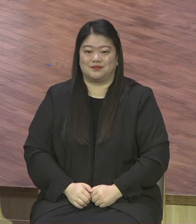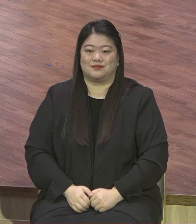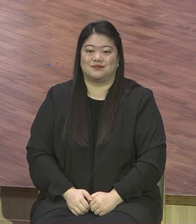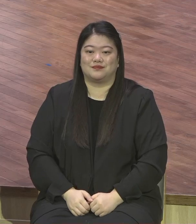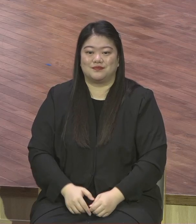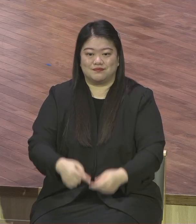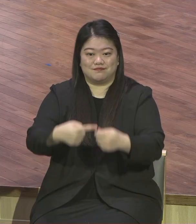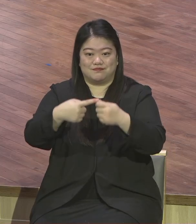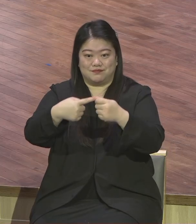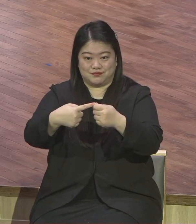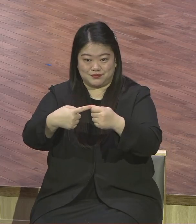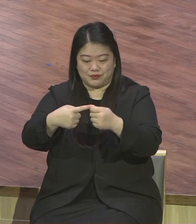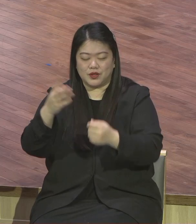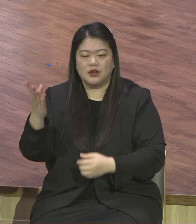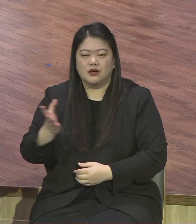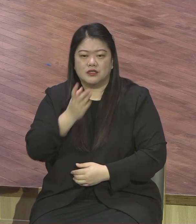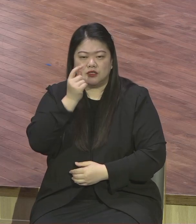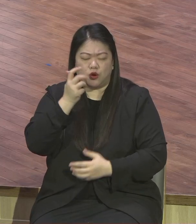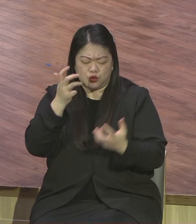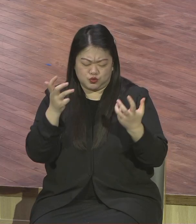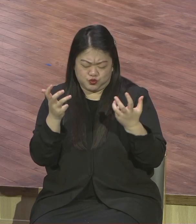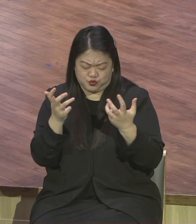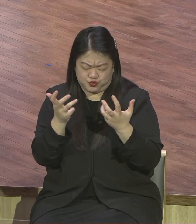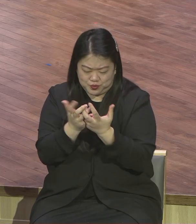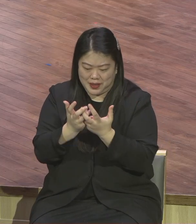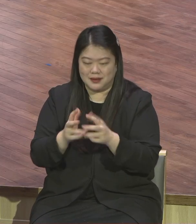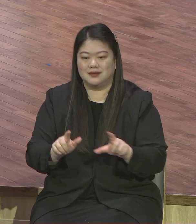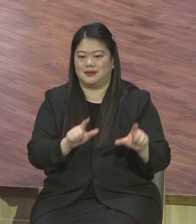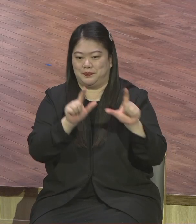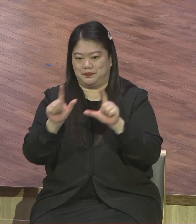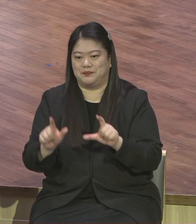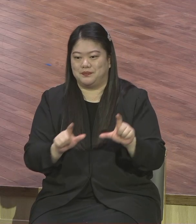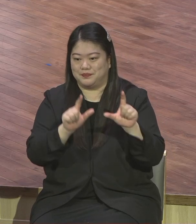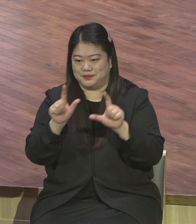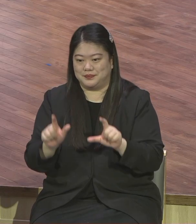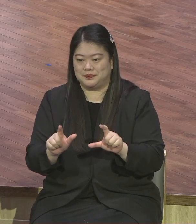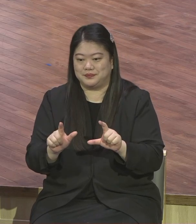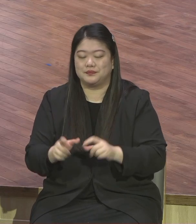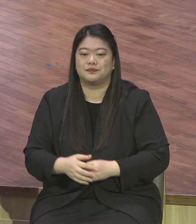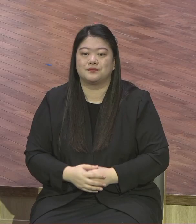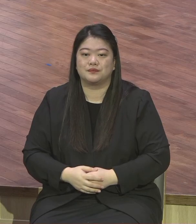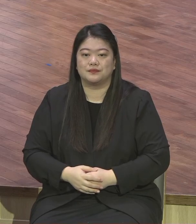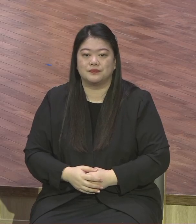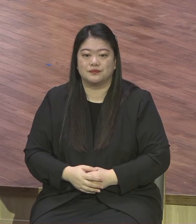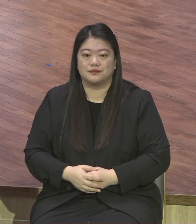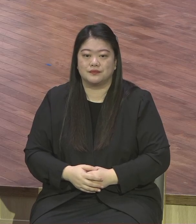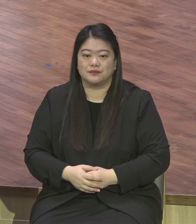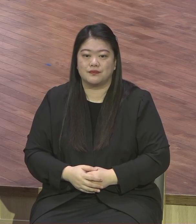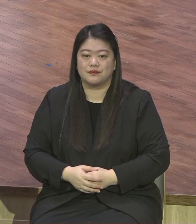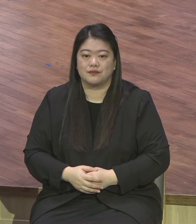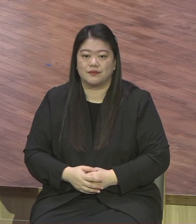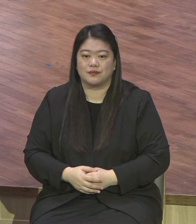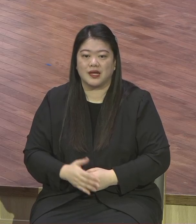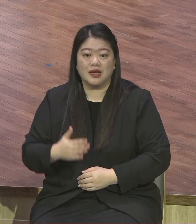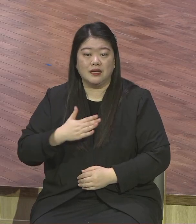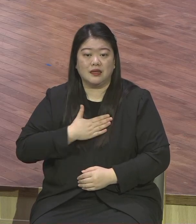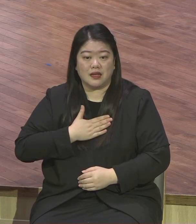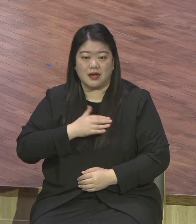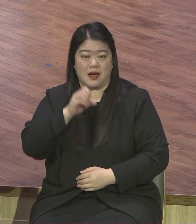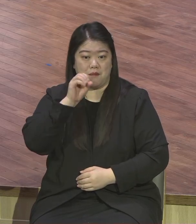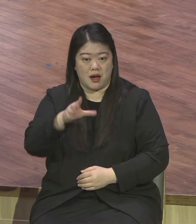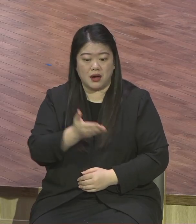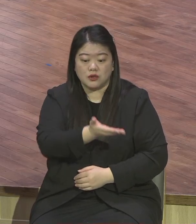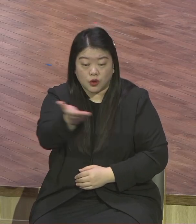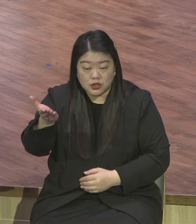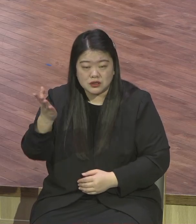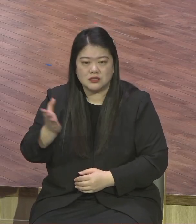첫 번째로 성령 충만의 삶입니다. 16절을 봅니다. 내가 이르노니 너희는 성령을